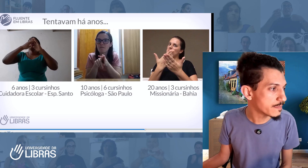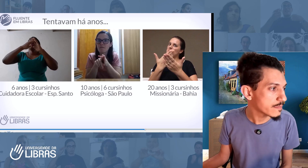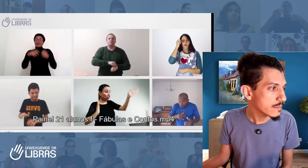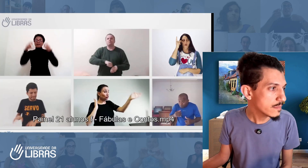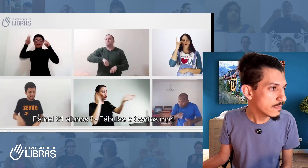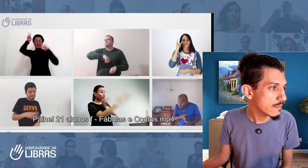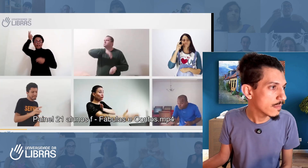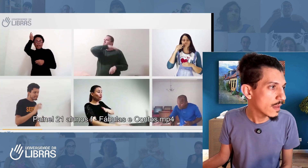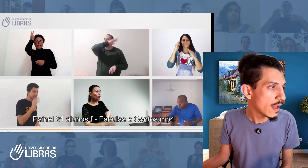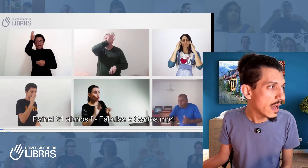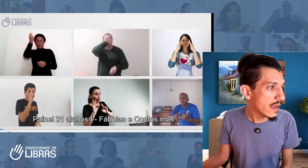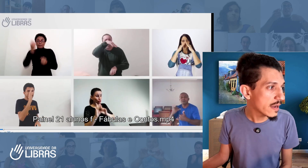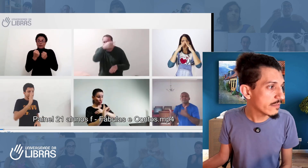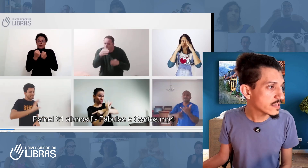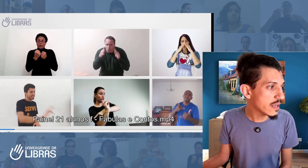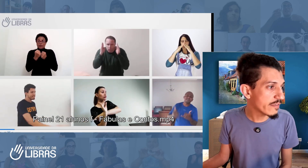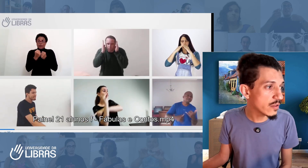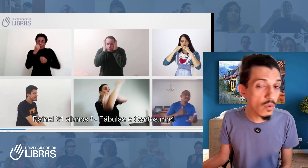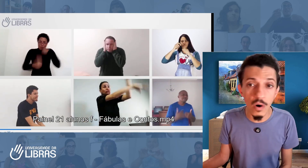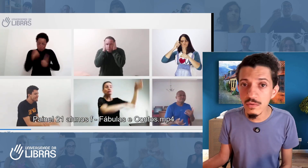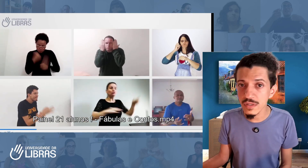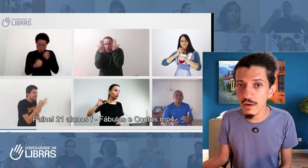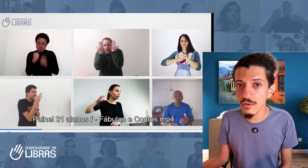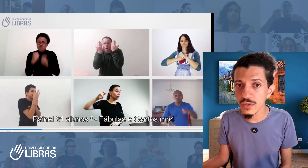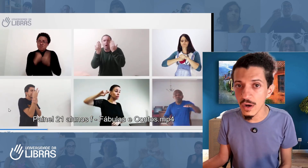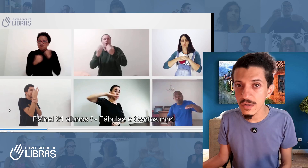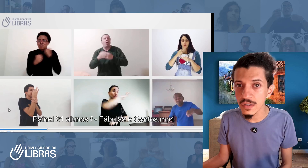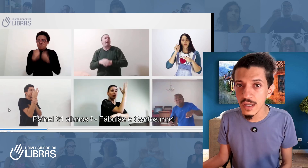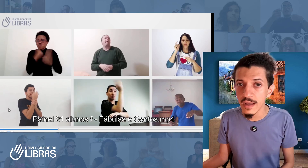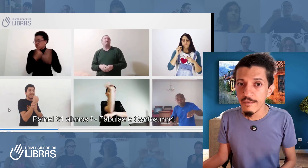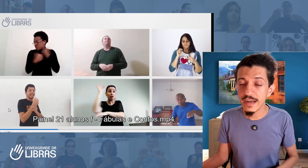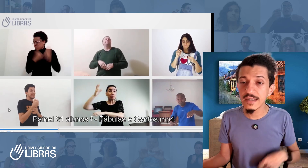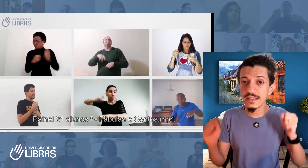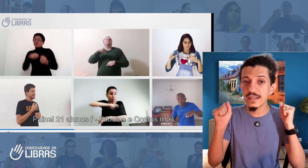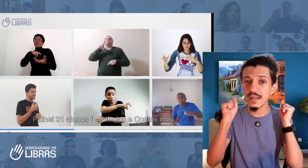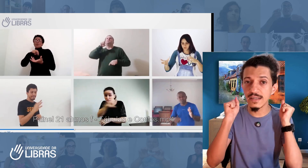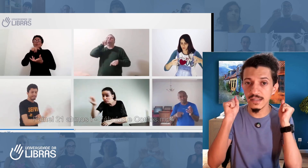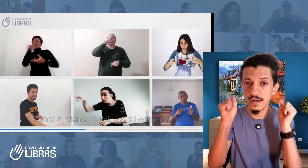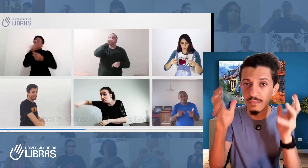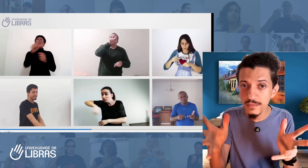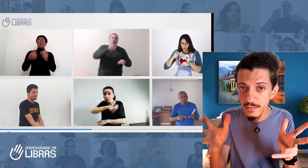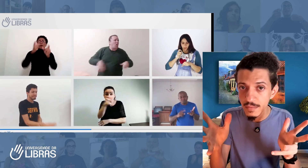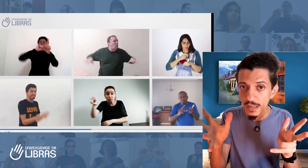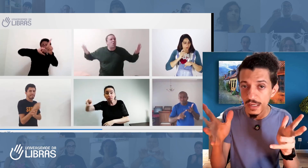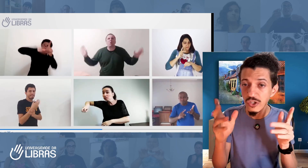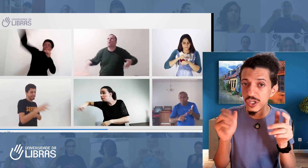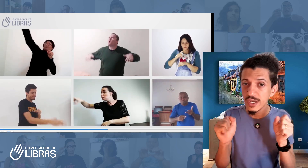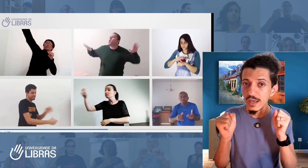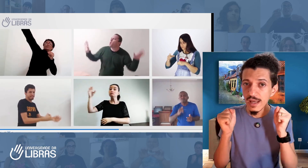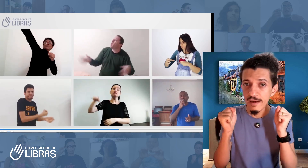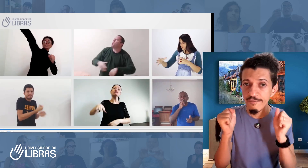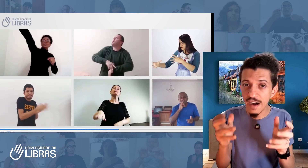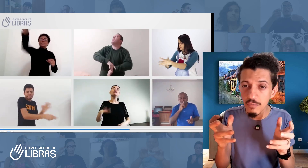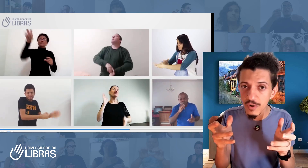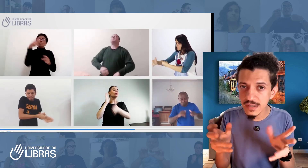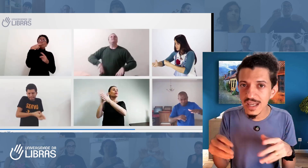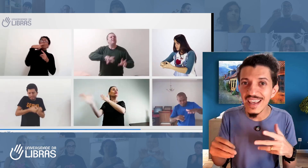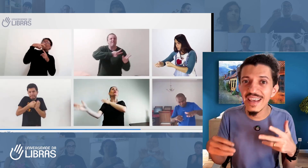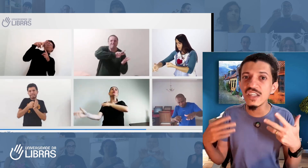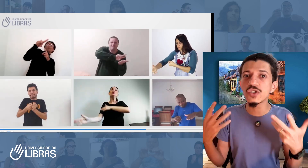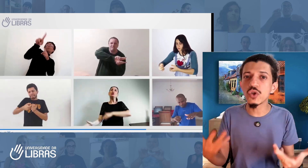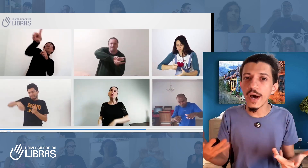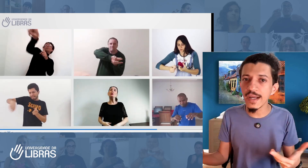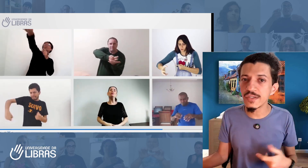Libras. E aqui você está vendo outros alunos nossos fazendo a sinalização de fábulas